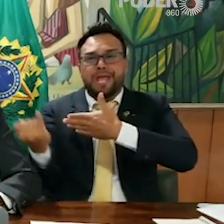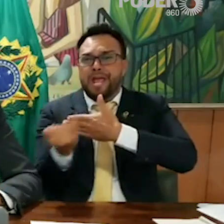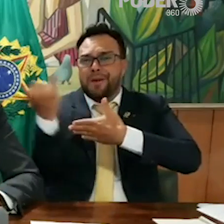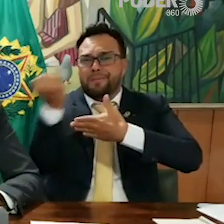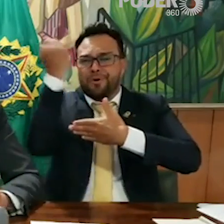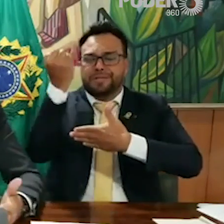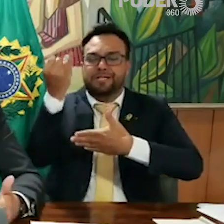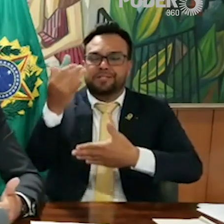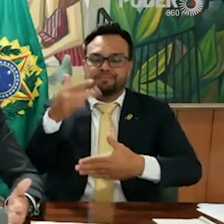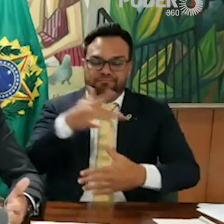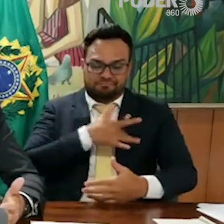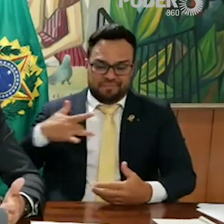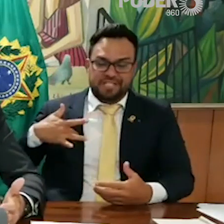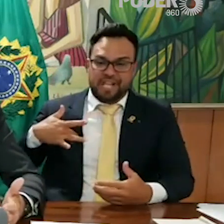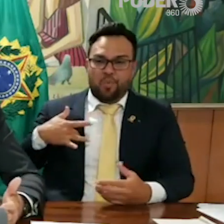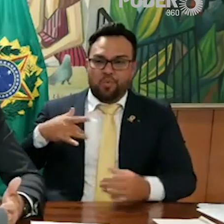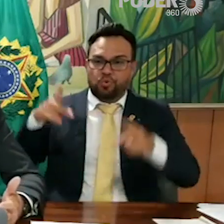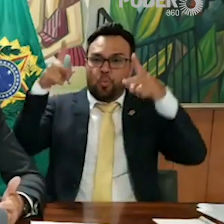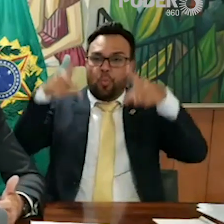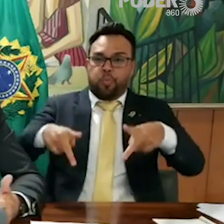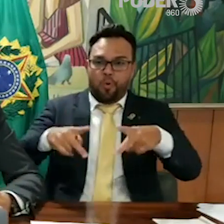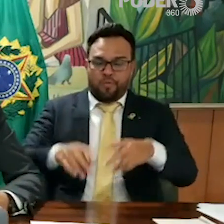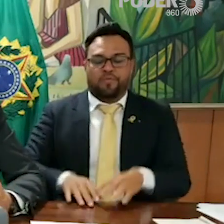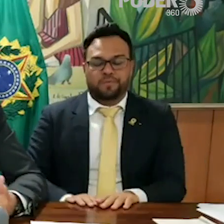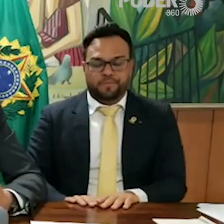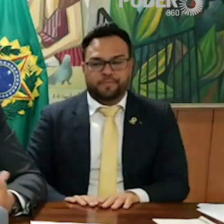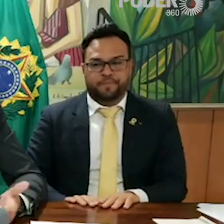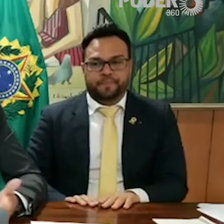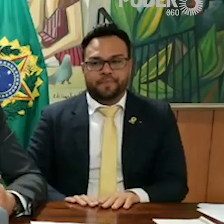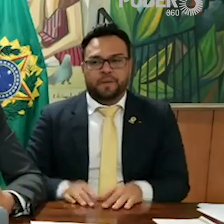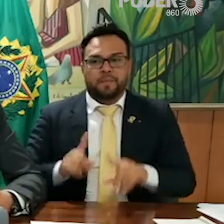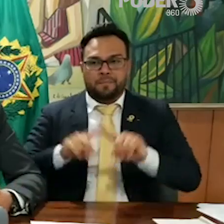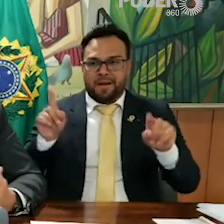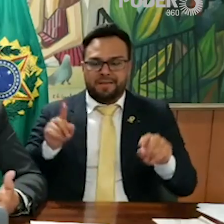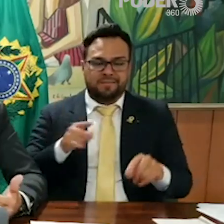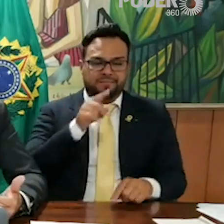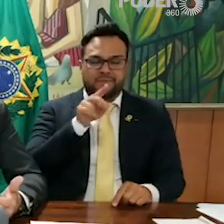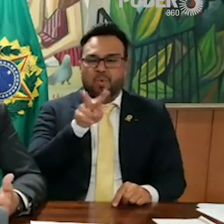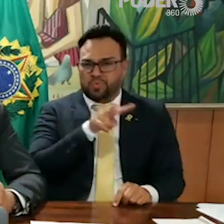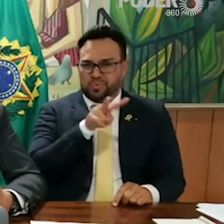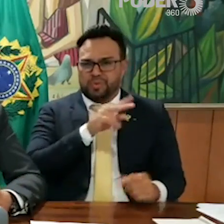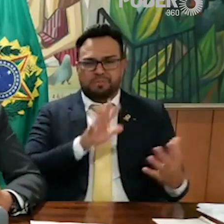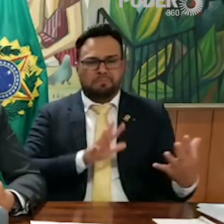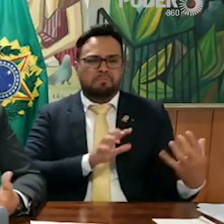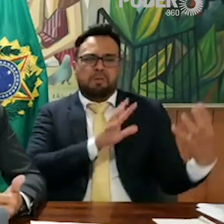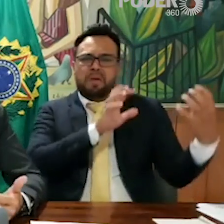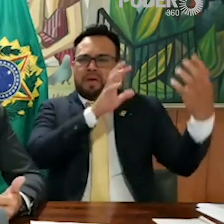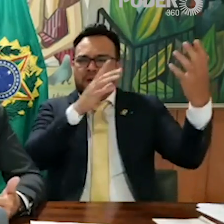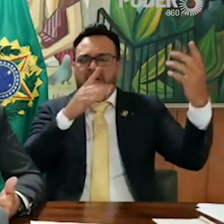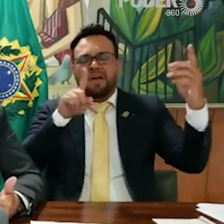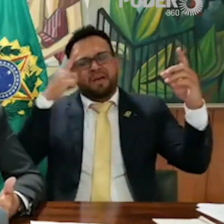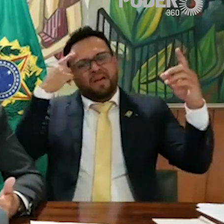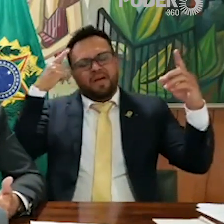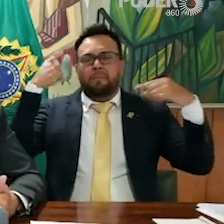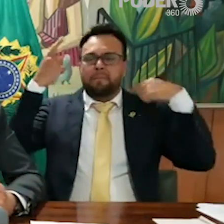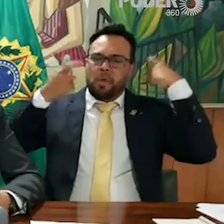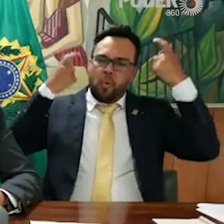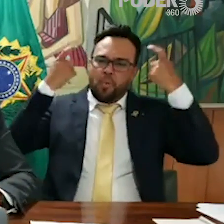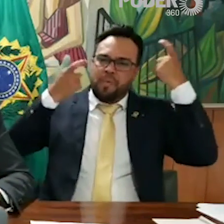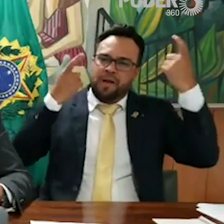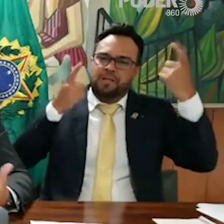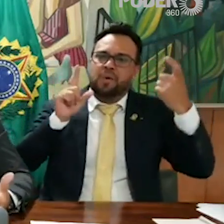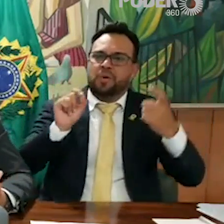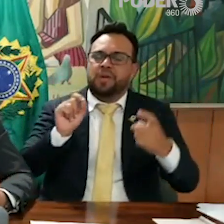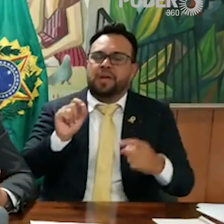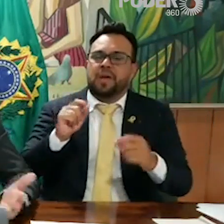na saúde pública. Tá? Então, essa briga, achar que a Anvisa está preocupada